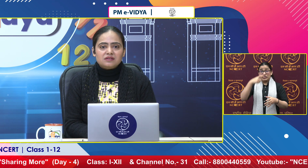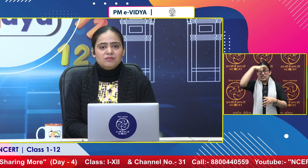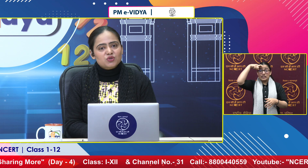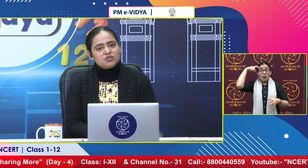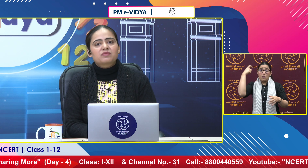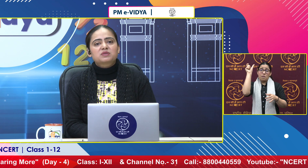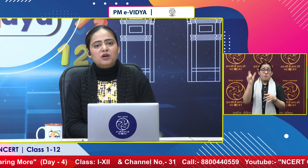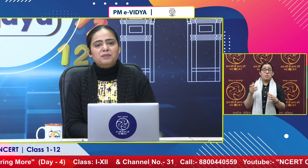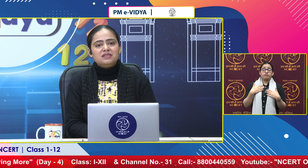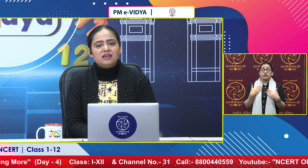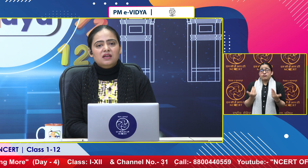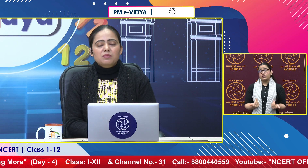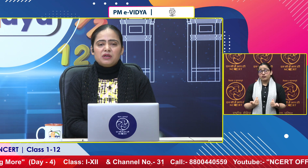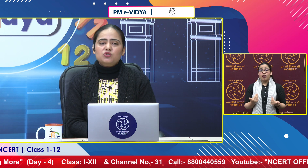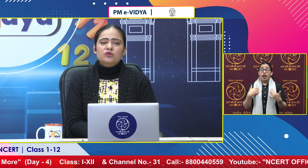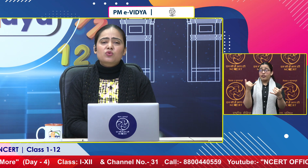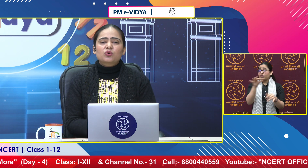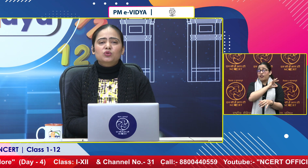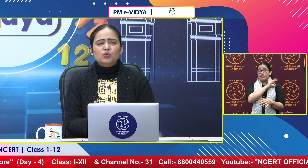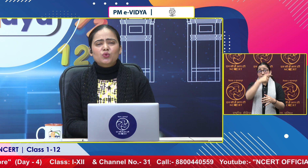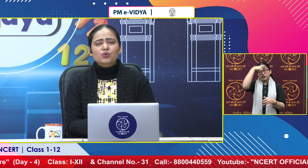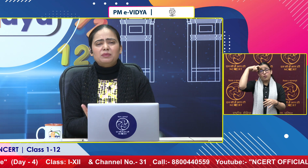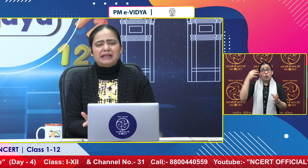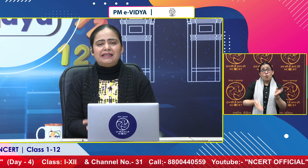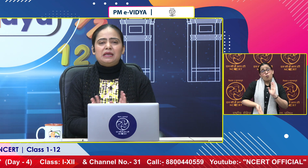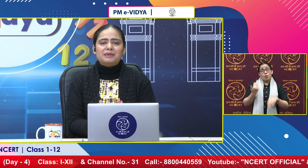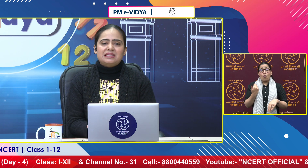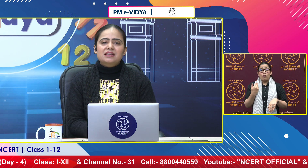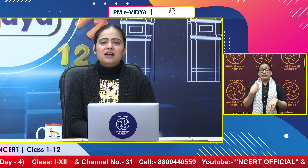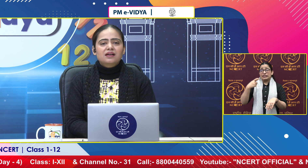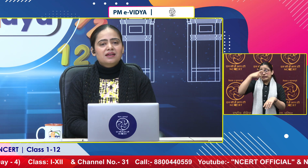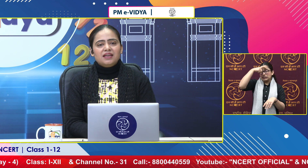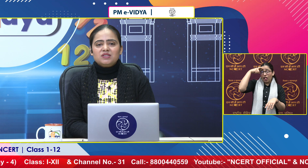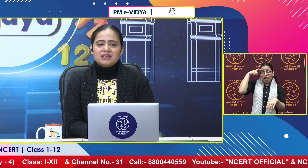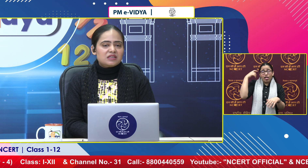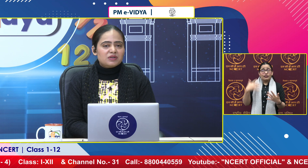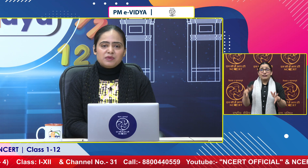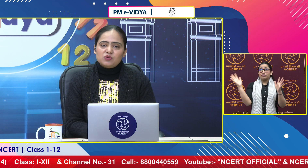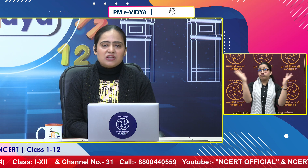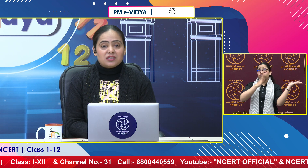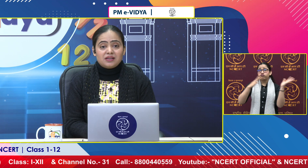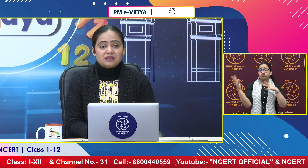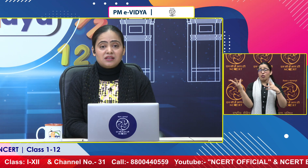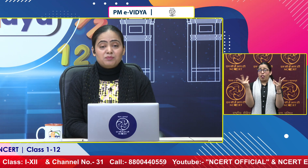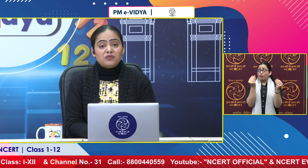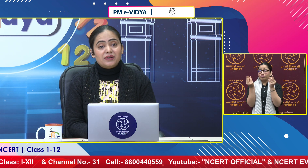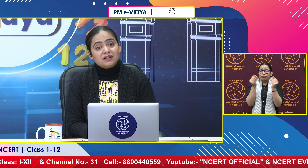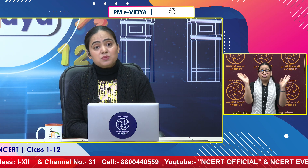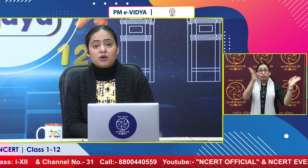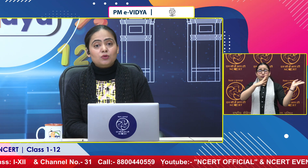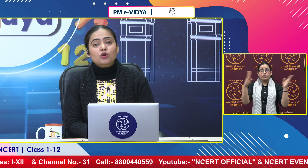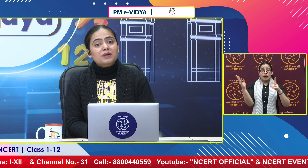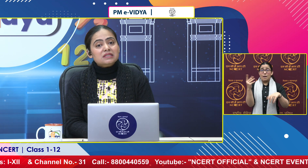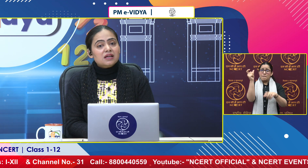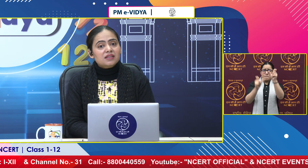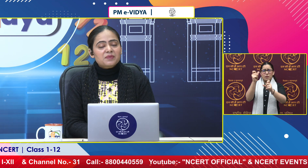समर पर्सन। मुझे तो समर्स बहुत पसंद है, पर कुछ लोगों को धूल, मिट्टी, पसीना, इस वजह से समर्स बिल्कुल अच्छा नहीं लगता। पर